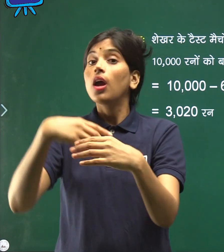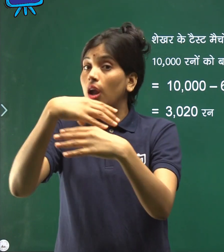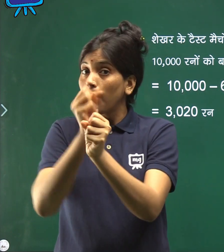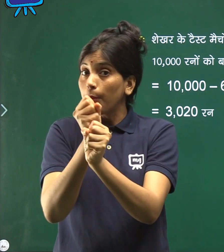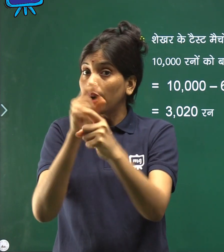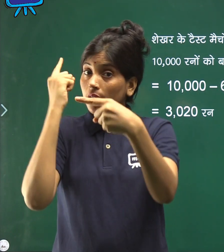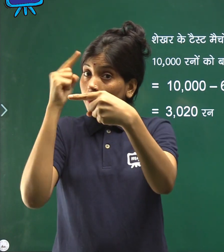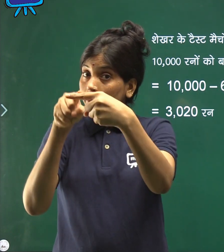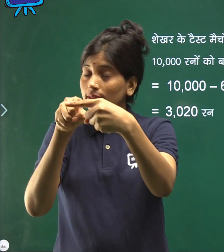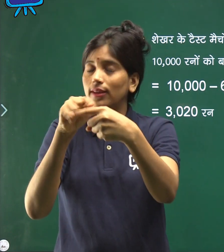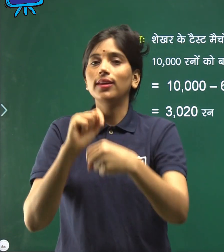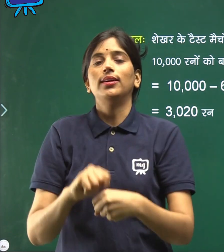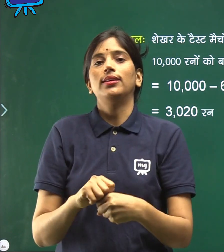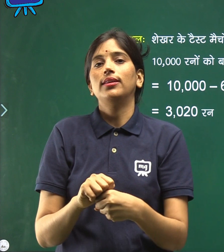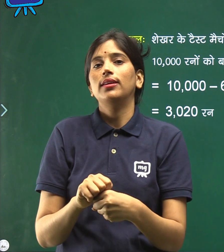बनाने के लिए